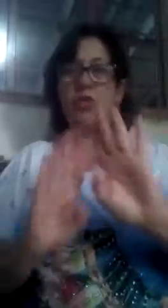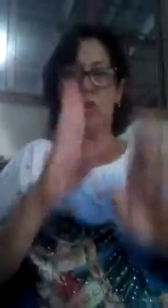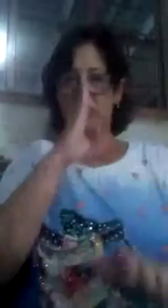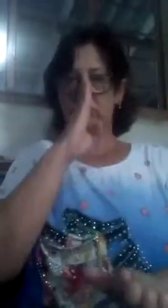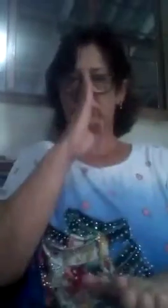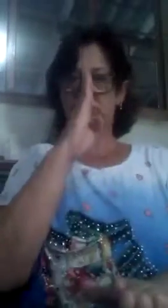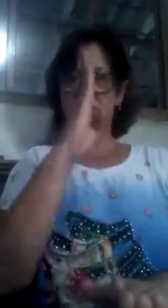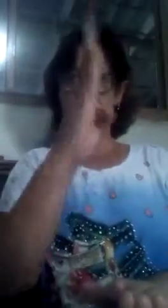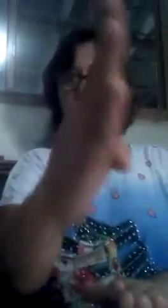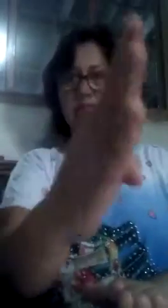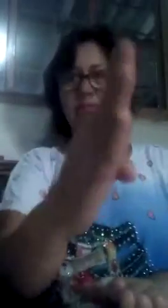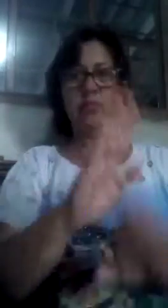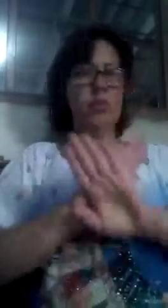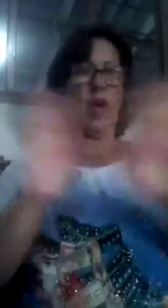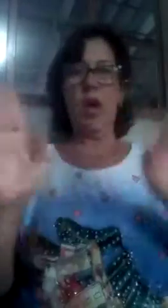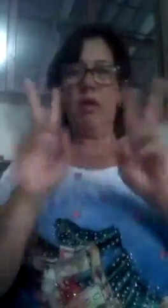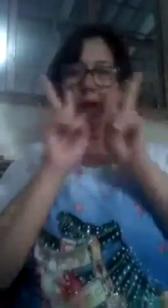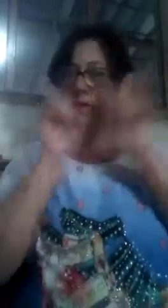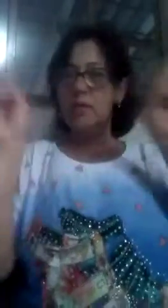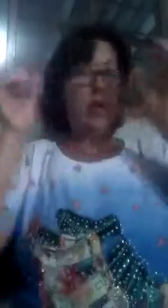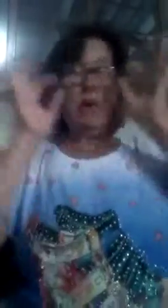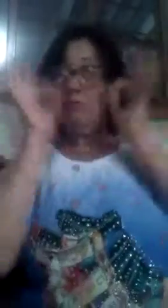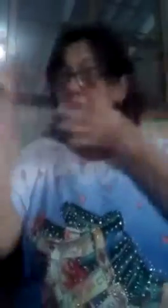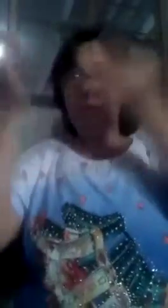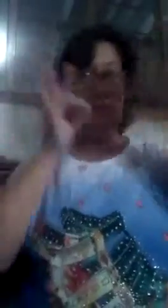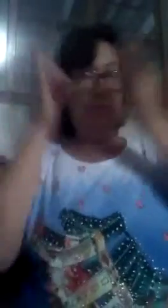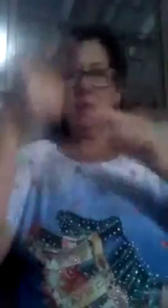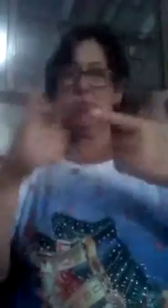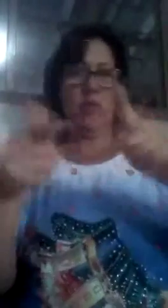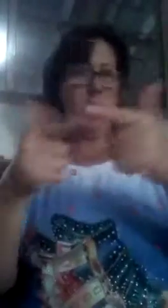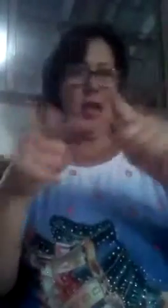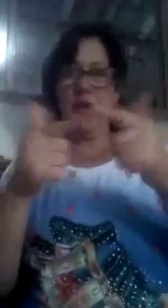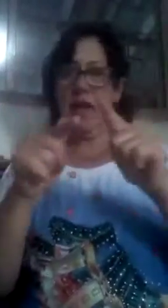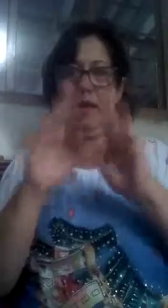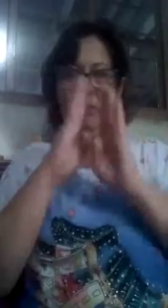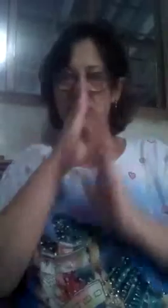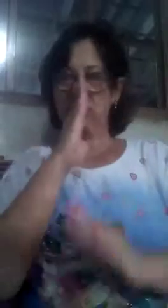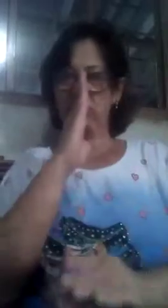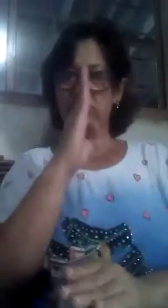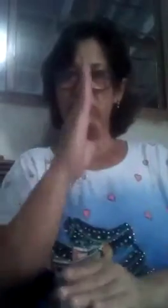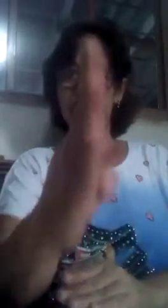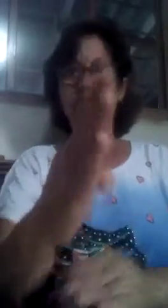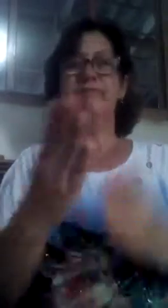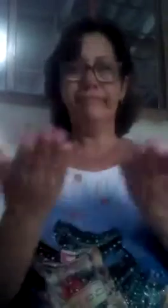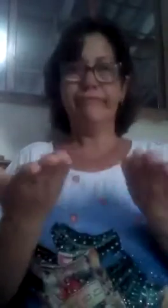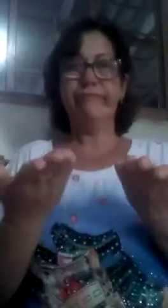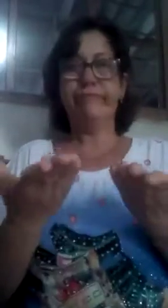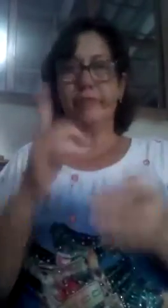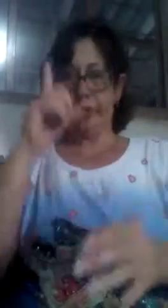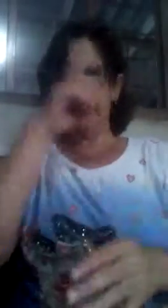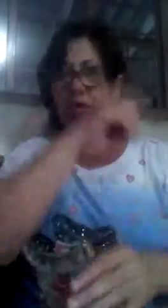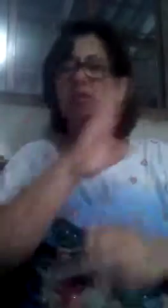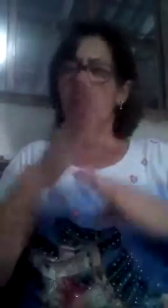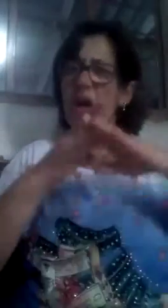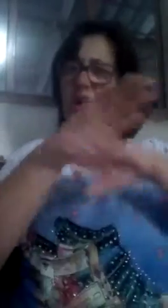quando você vende a comissão De uma coisa que você vender lá é muito grande É muito alta a comissão Por ser banco e tal Se eles